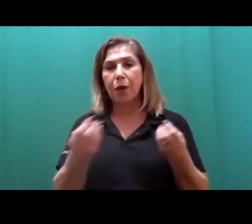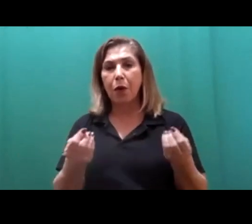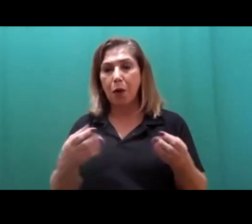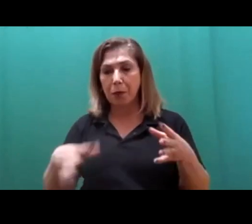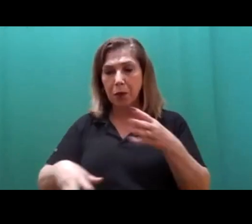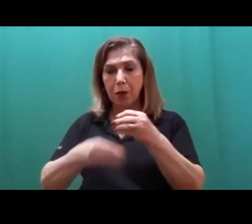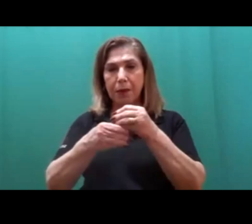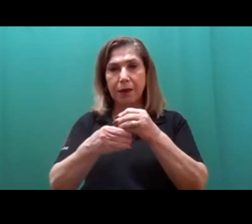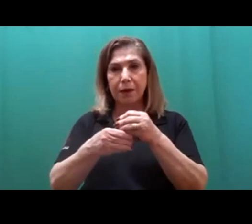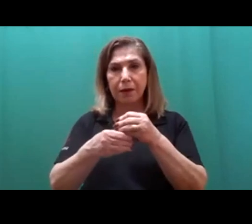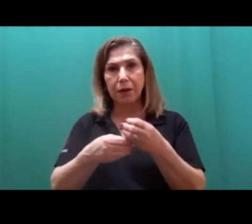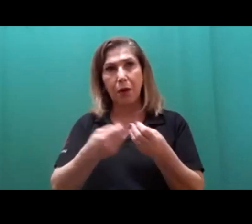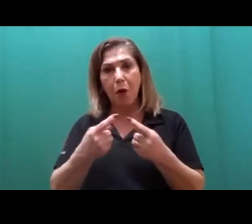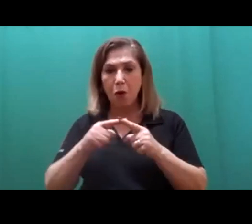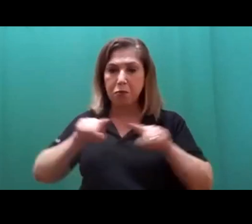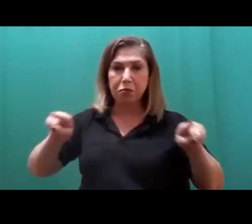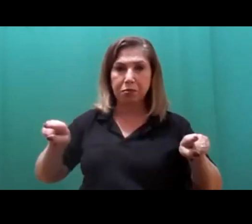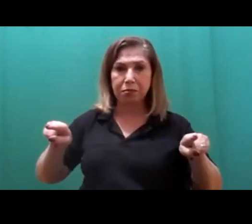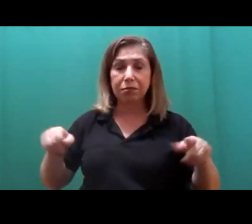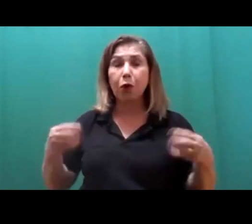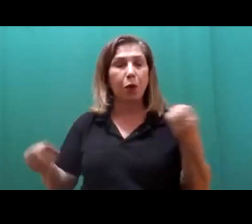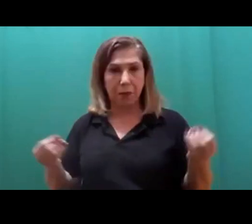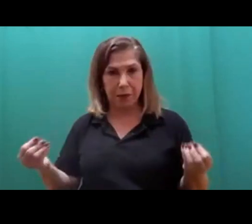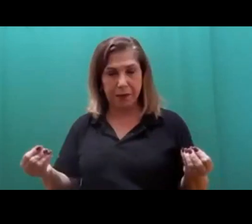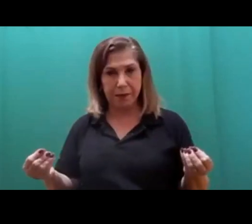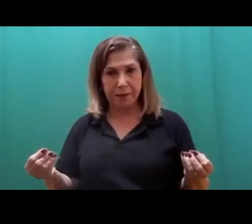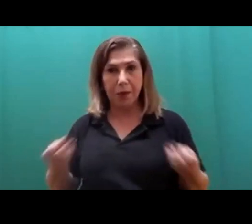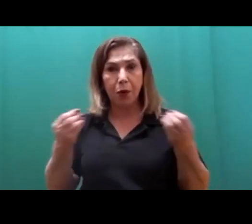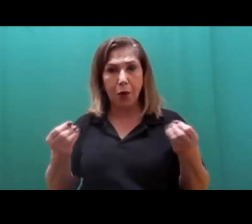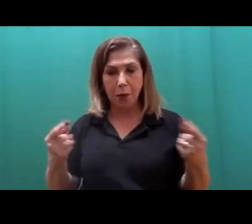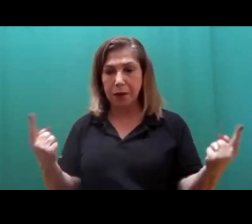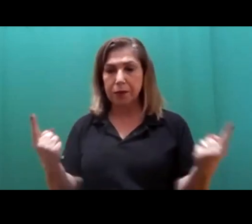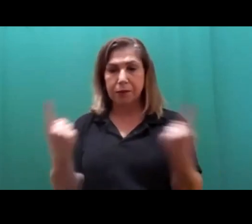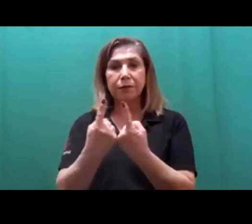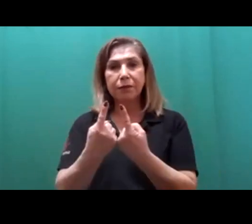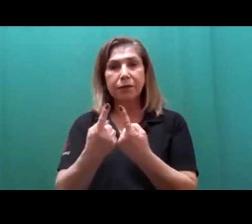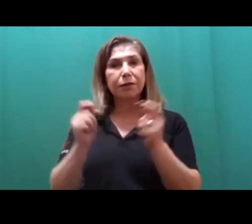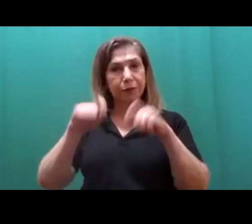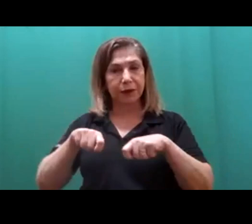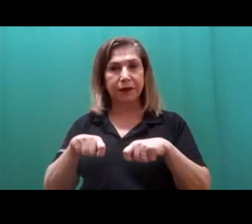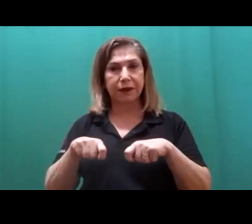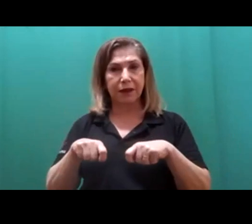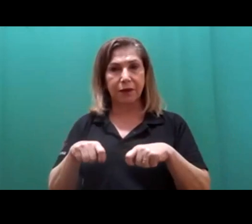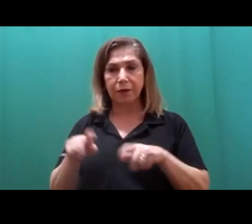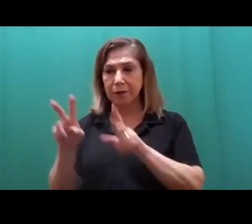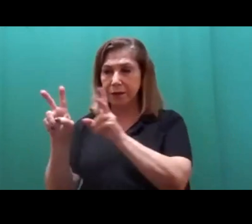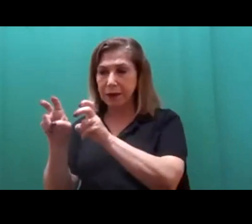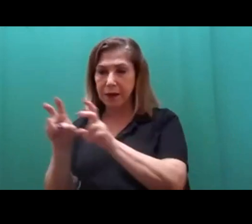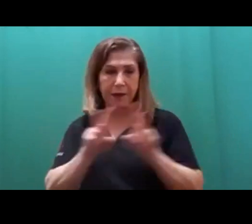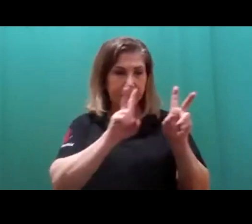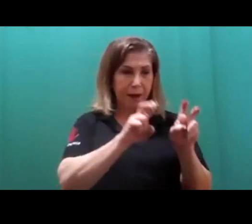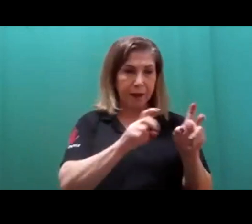complementaridade ou de incompatibilidade, né? Como que essas duas abordagens,